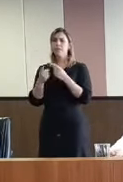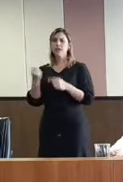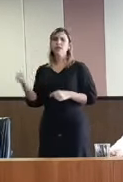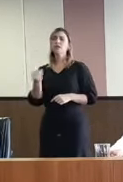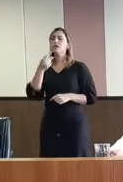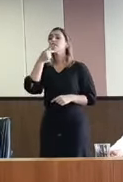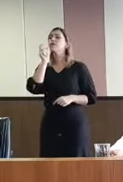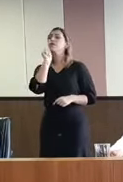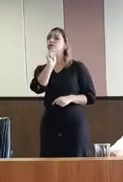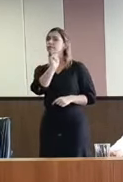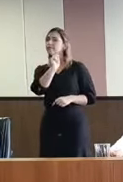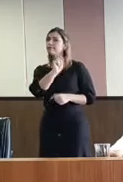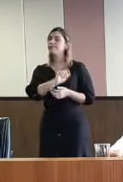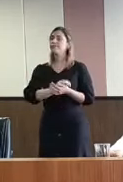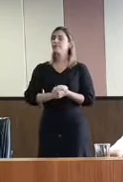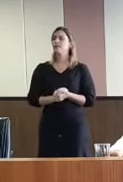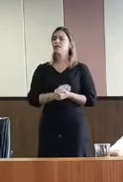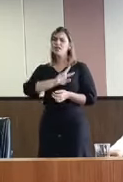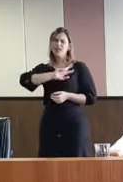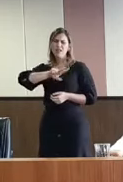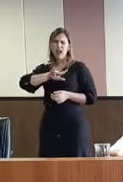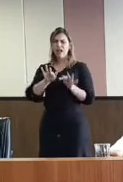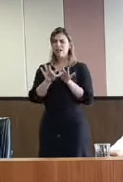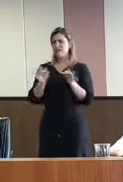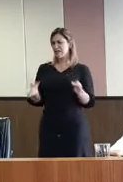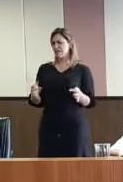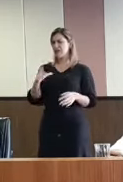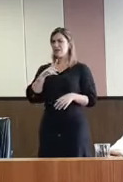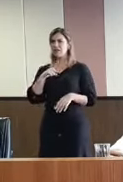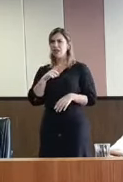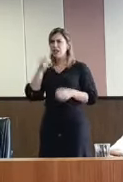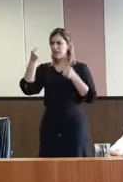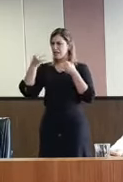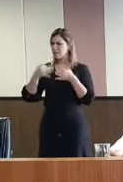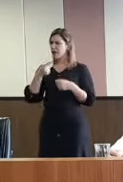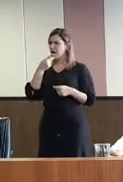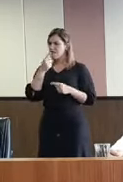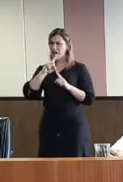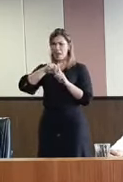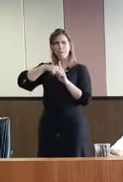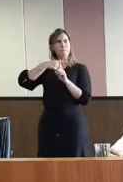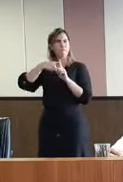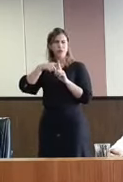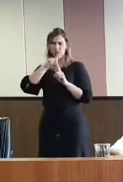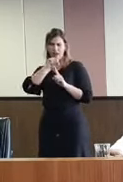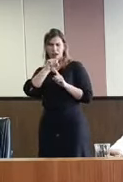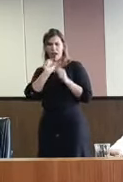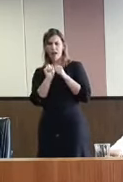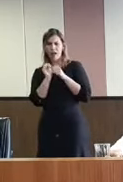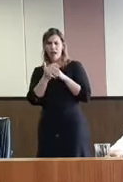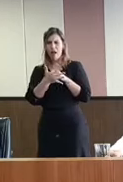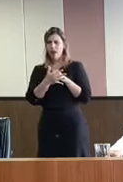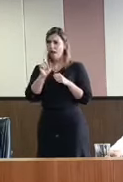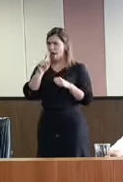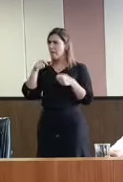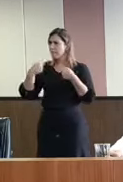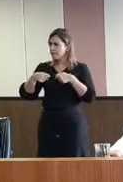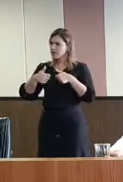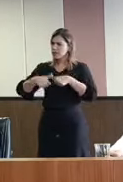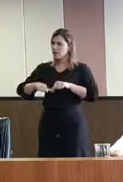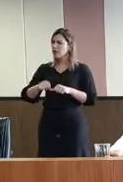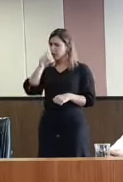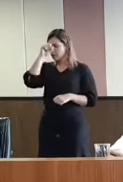toda a população. Não é simplesmente ter um diagnóstico positivo de coronavírus que determina uma internação